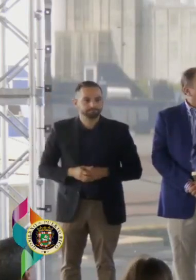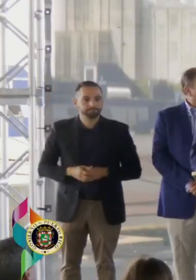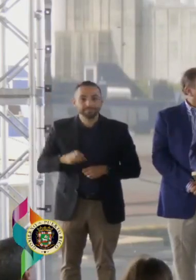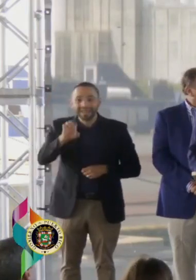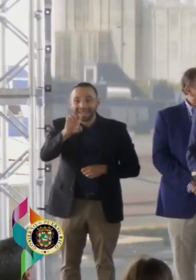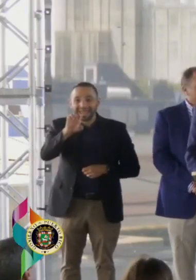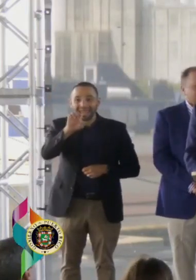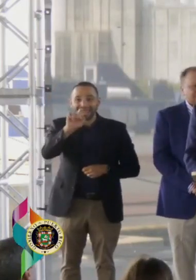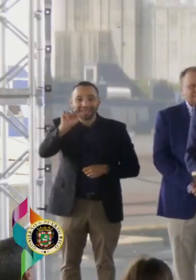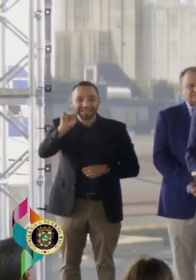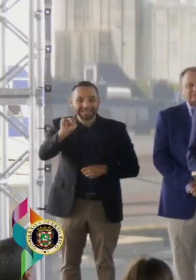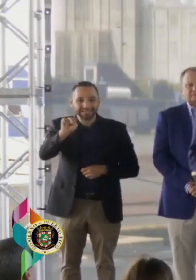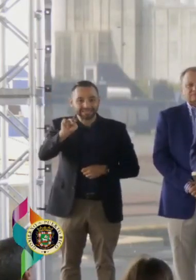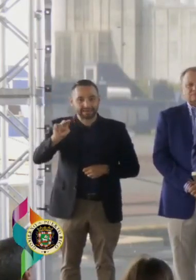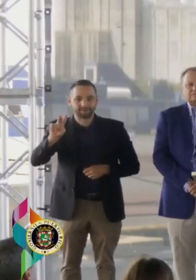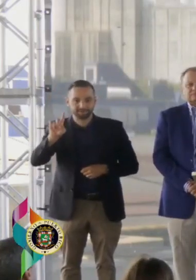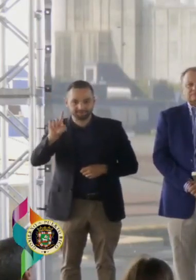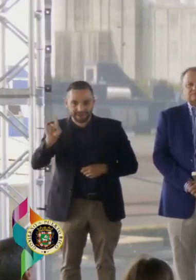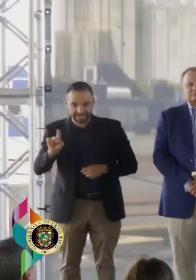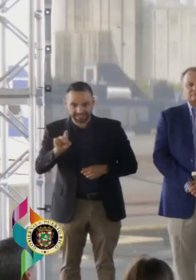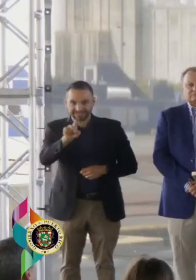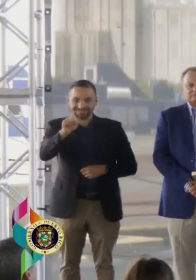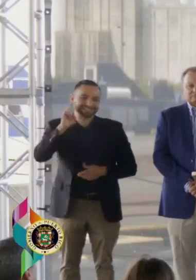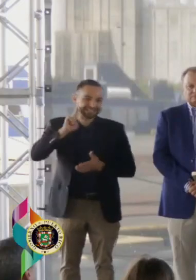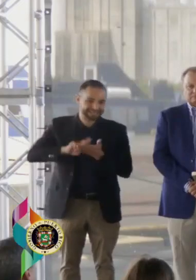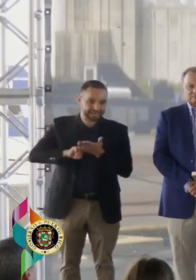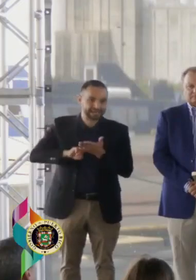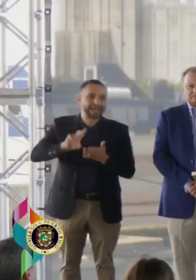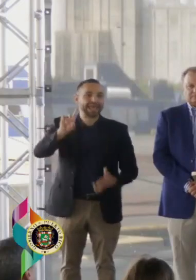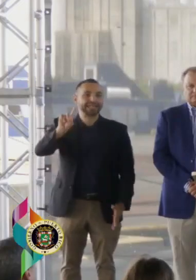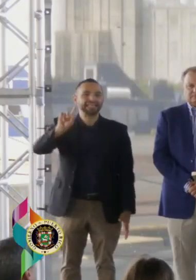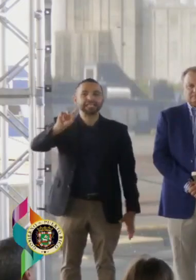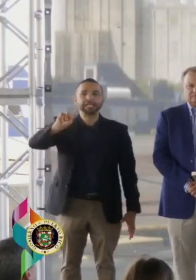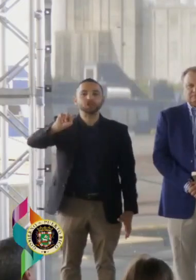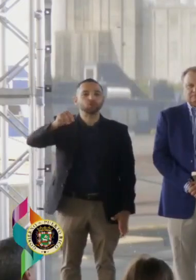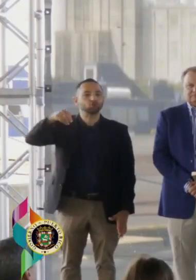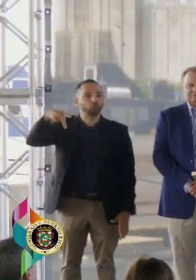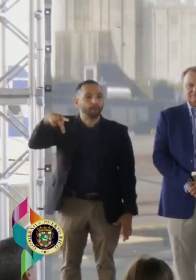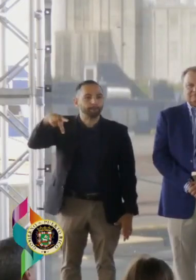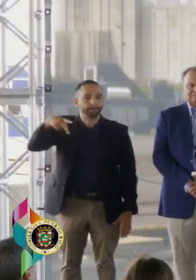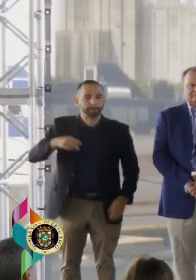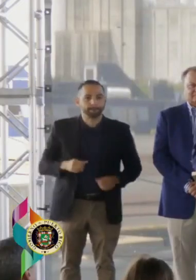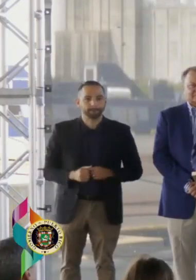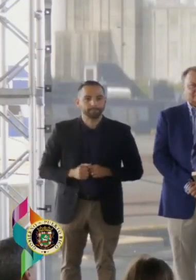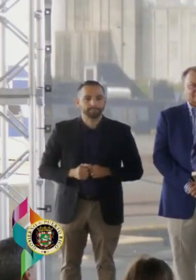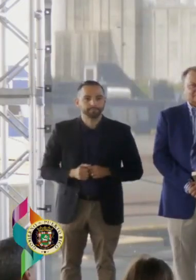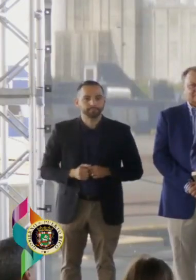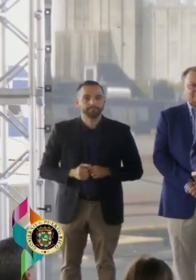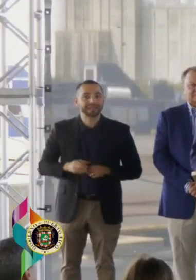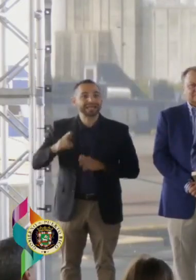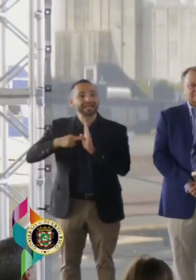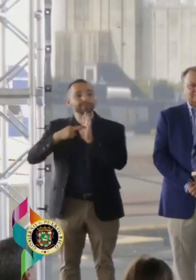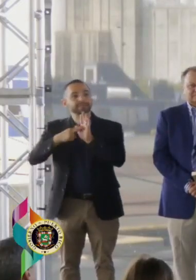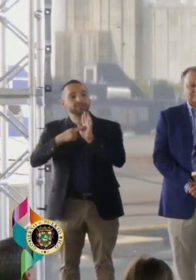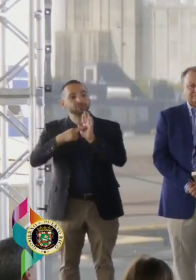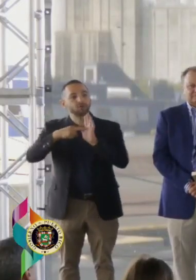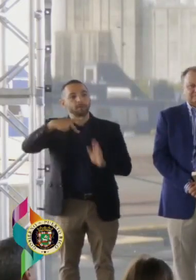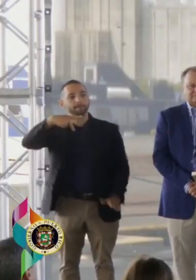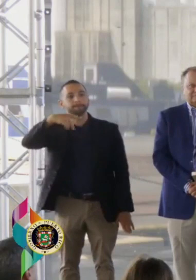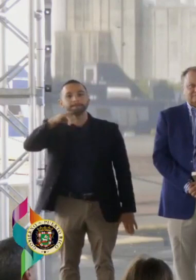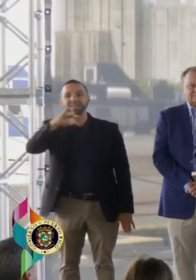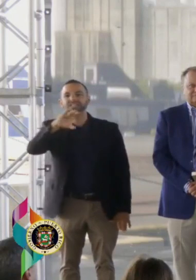Vélez secretaria del departamento de transportación y Obras Públicas el representante José Pichi